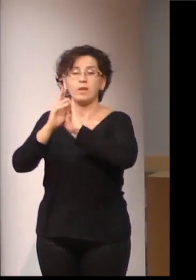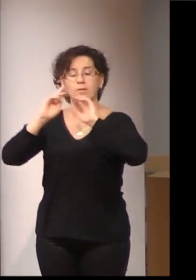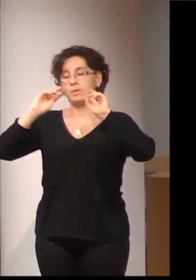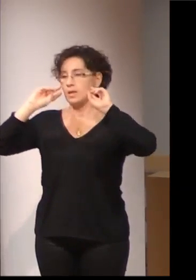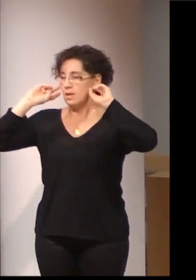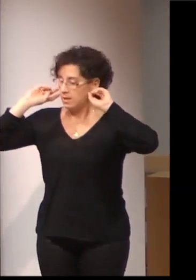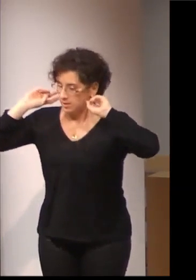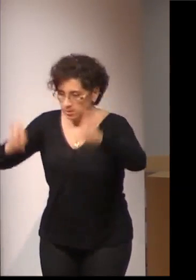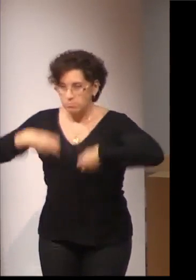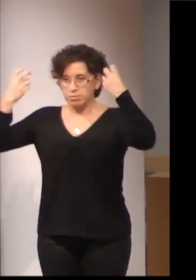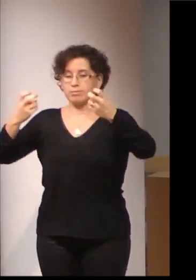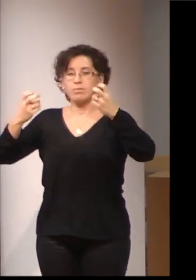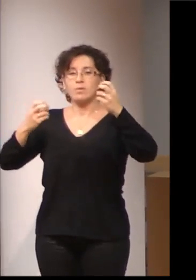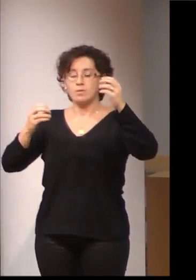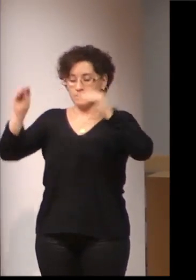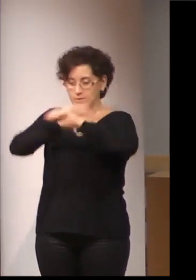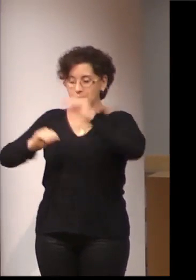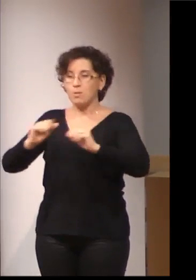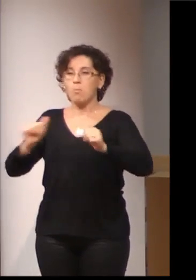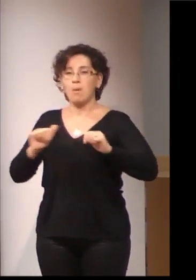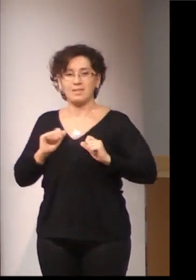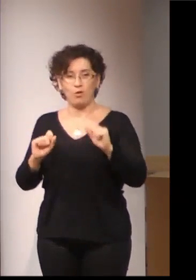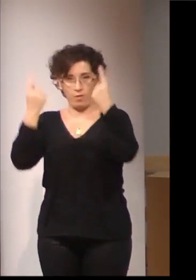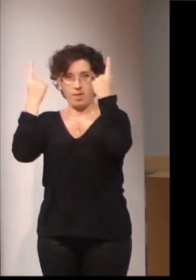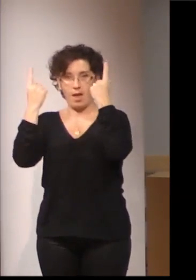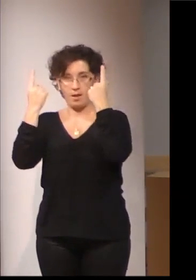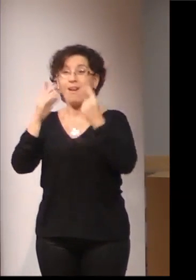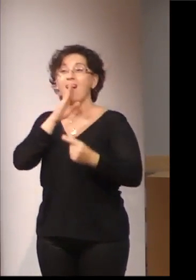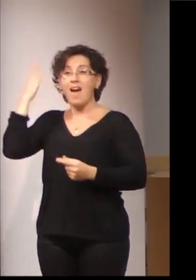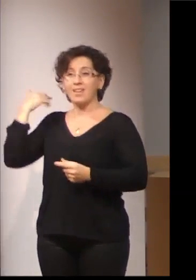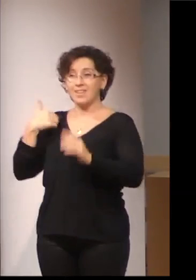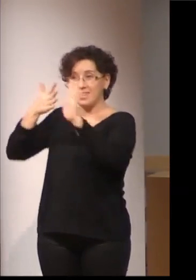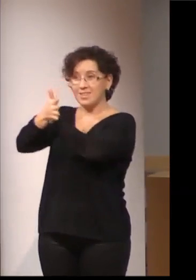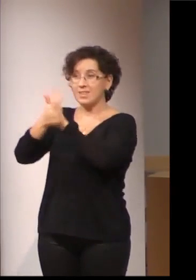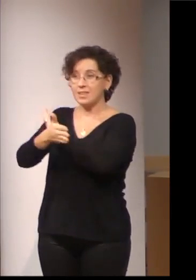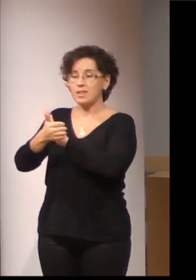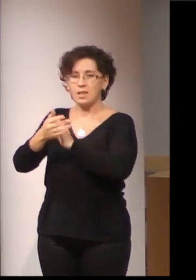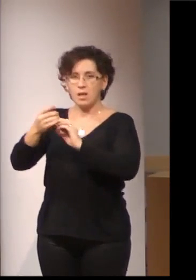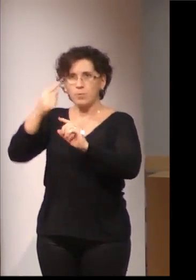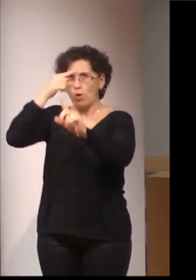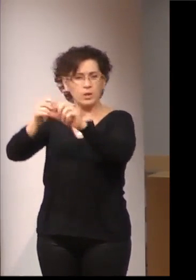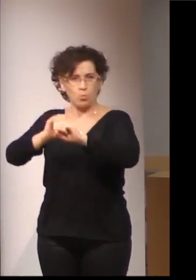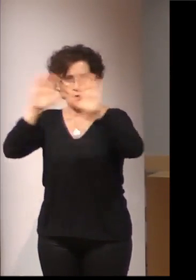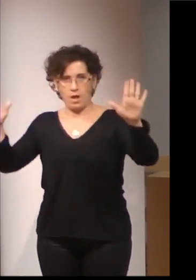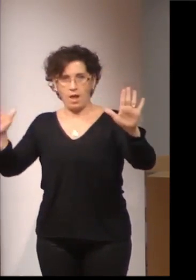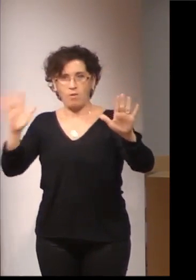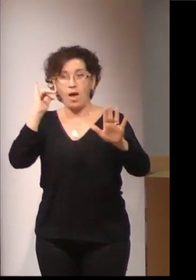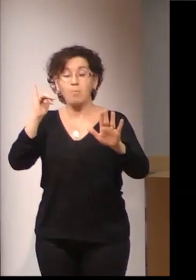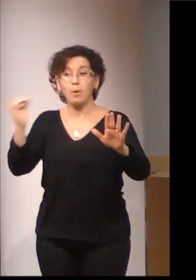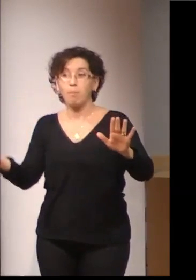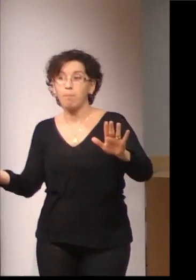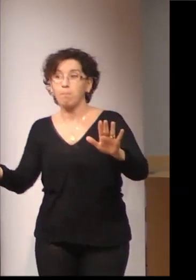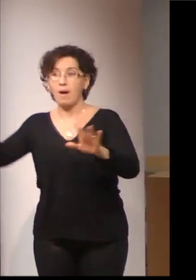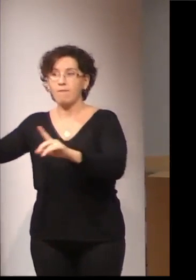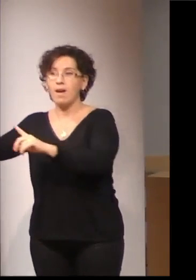reorientación del máster oficial. Como decía antes, ese máster tenía un sentido clarísimo, pero en el momento en que surgen los grados, pues